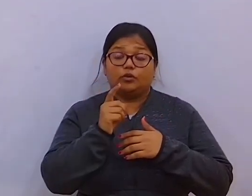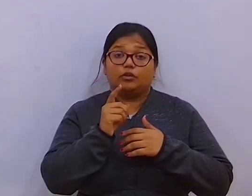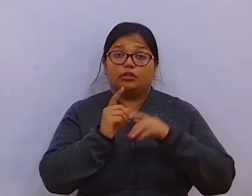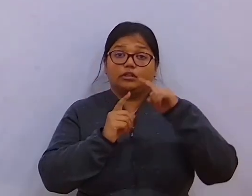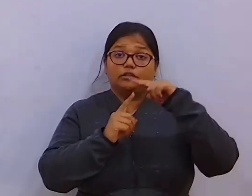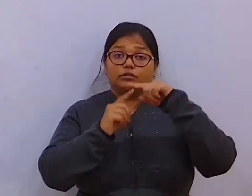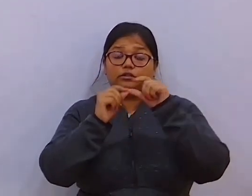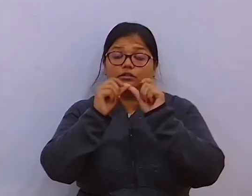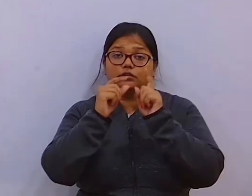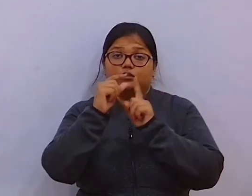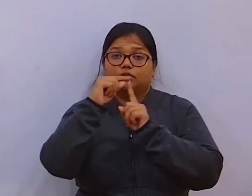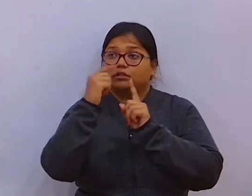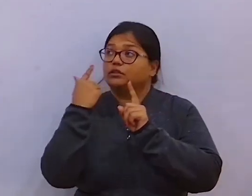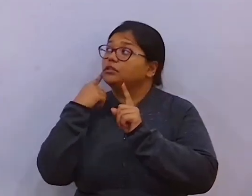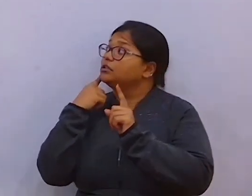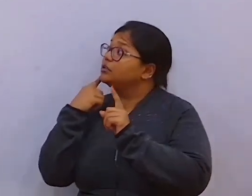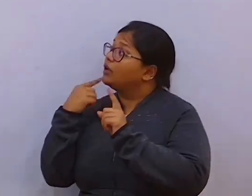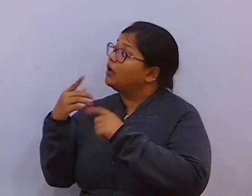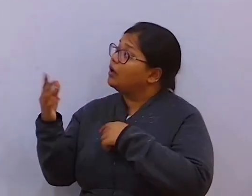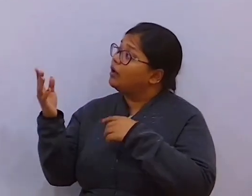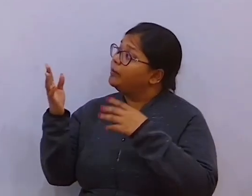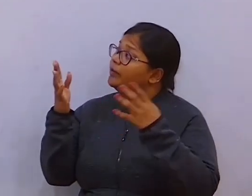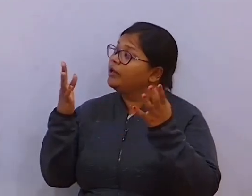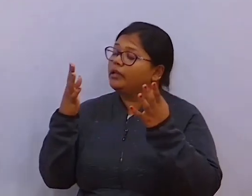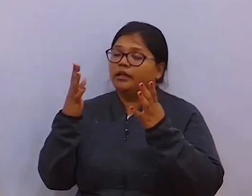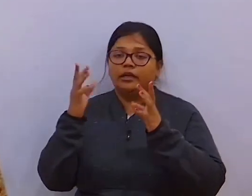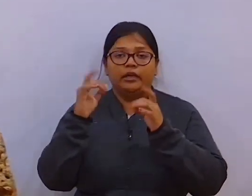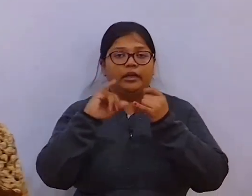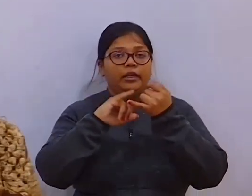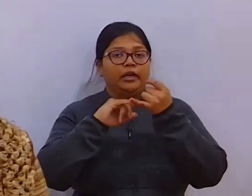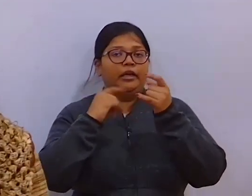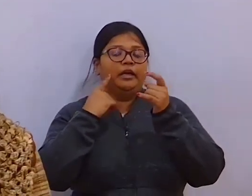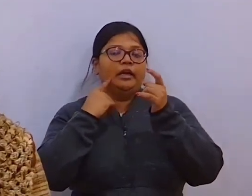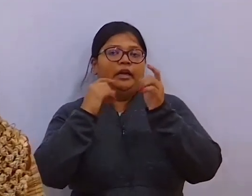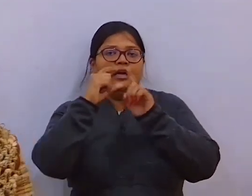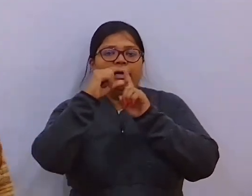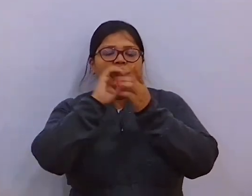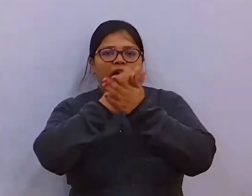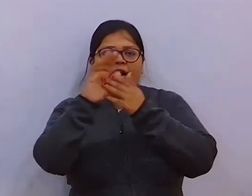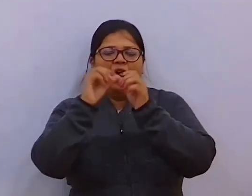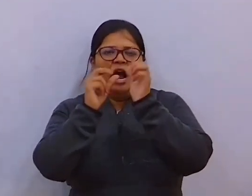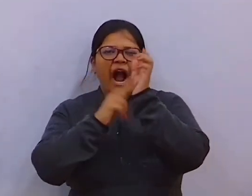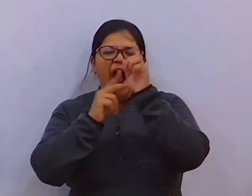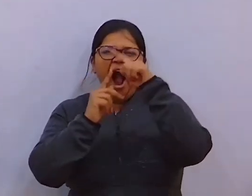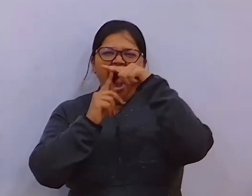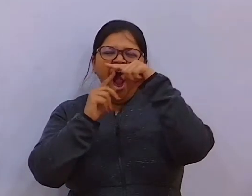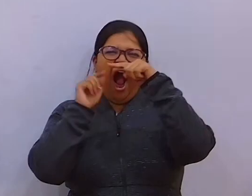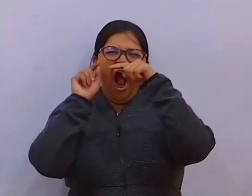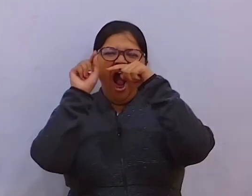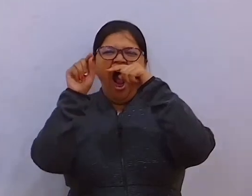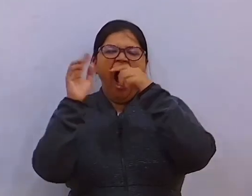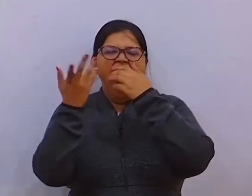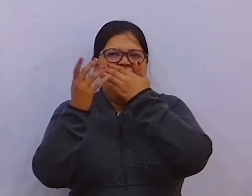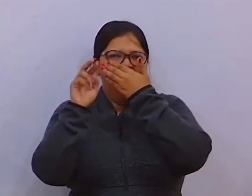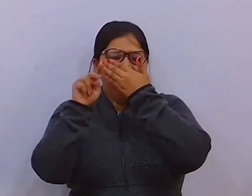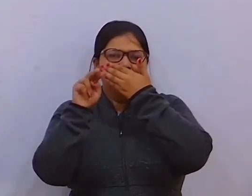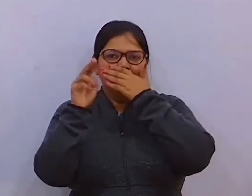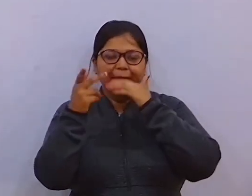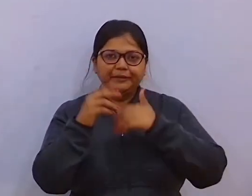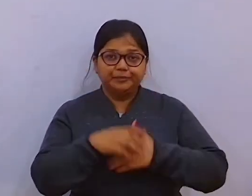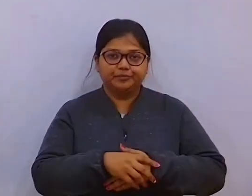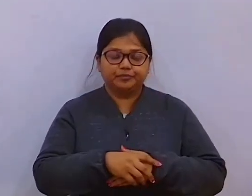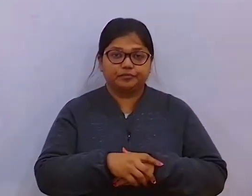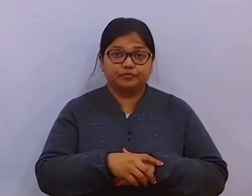तो वर्षा कराने वाली पवने या तापीय सिद्धांत क्या है? ठीक, तो तापीय सिद्धांत वो है कि